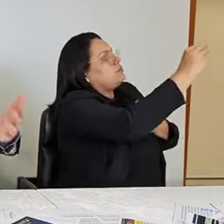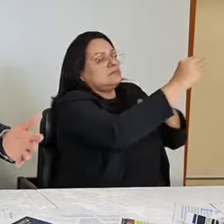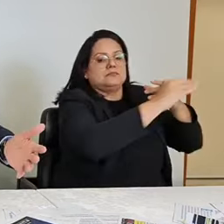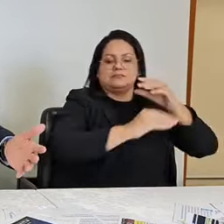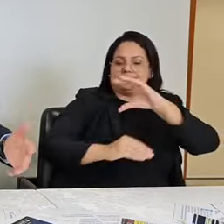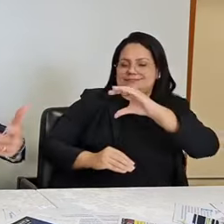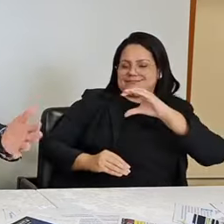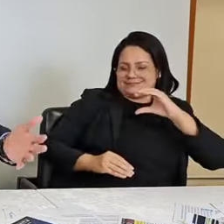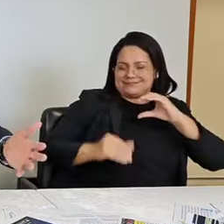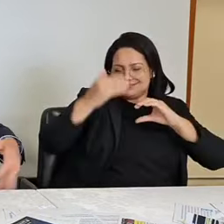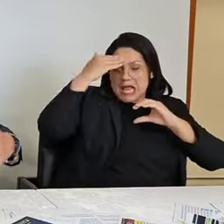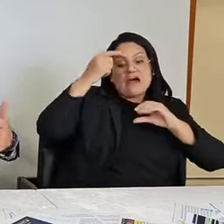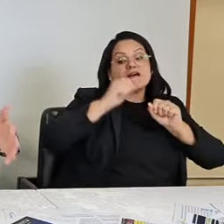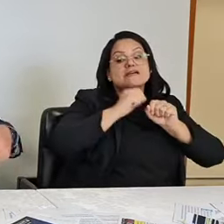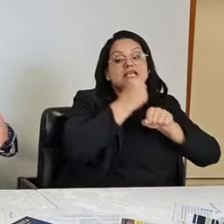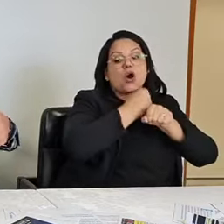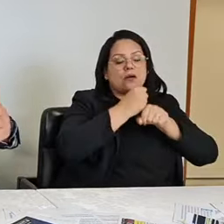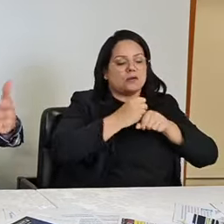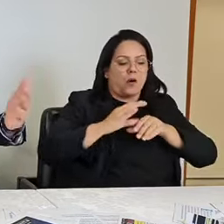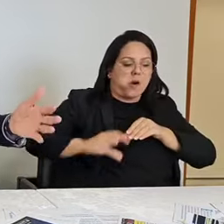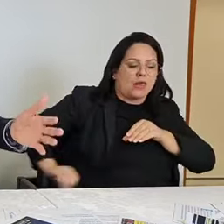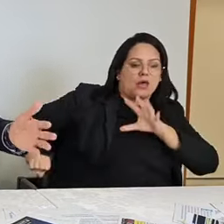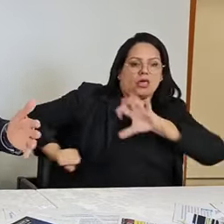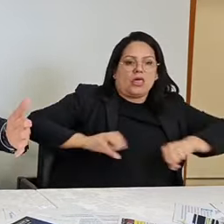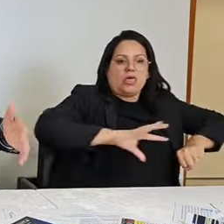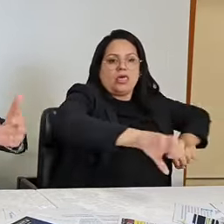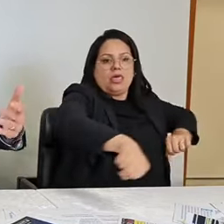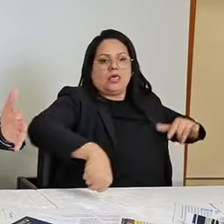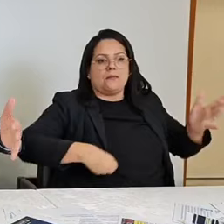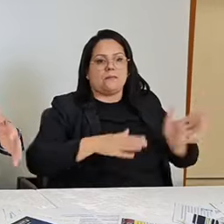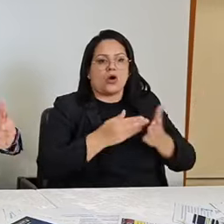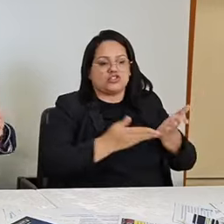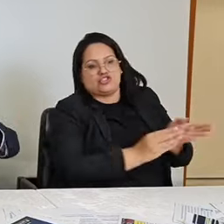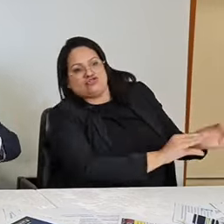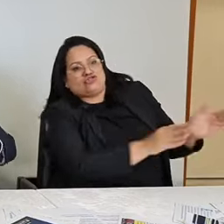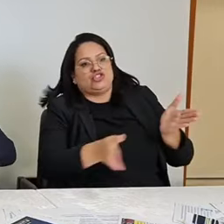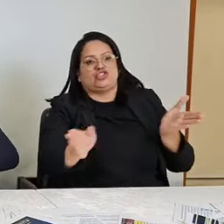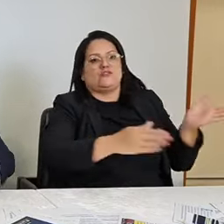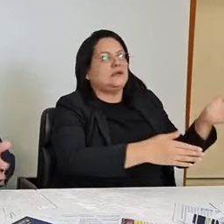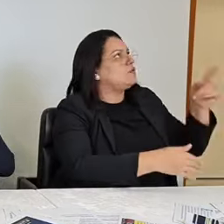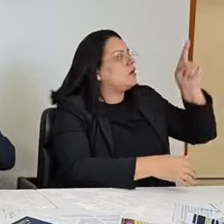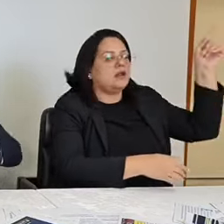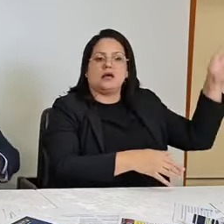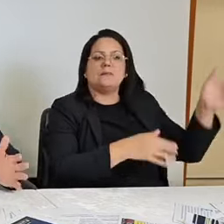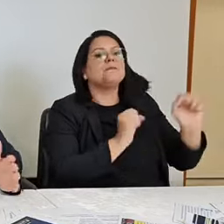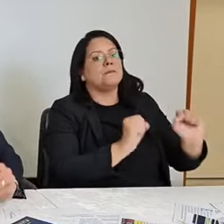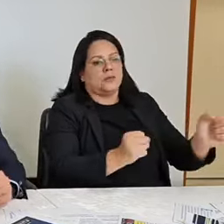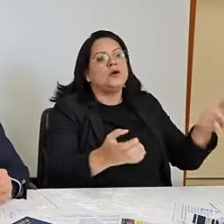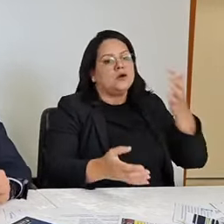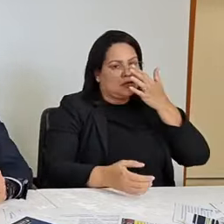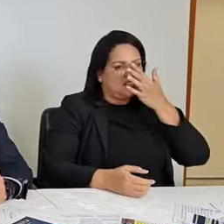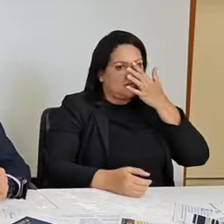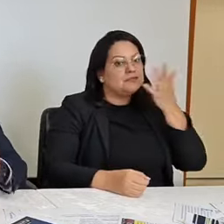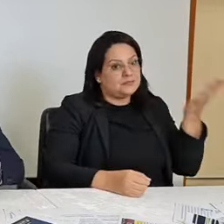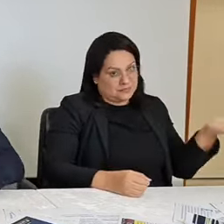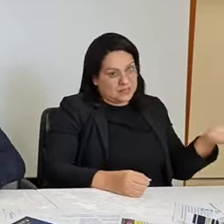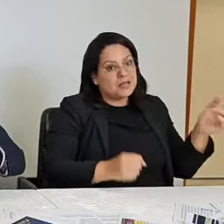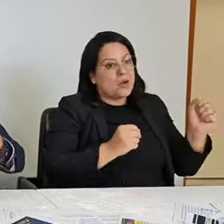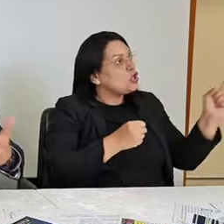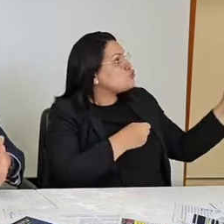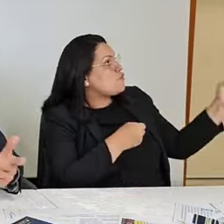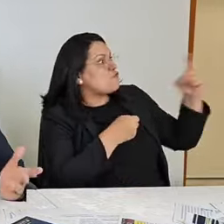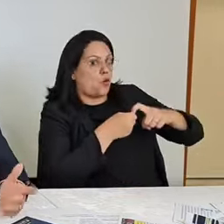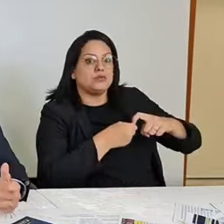Vai para lá para fazer obra, não se faz uma parte de obras, o que sobra poderia voltar para cá, para